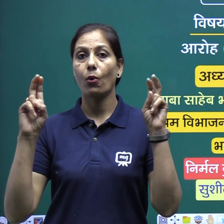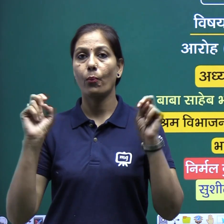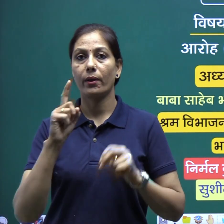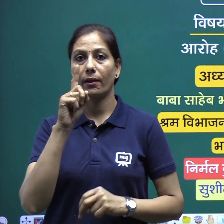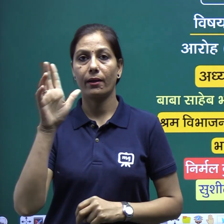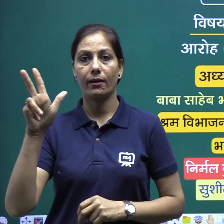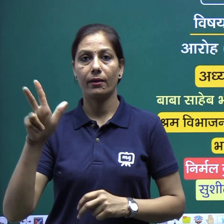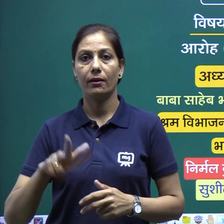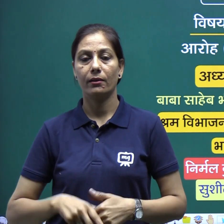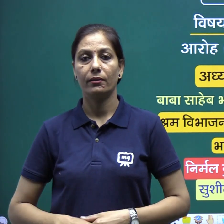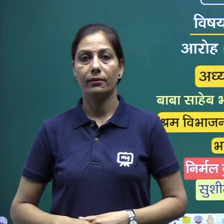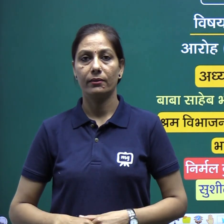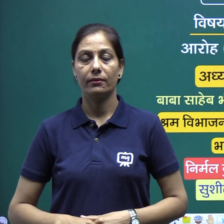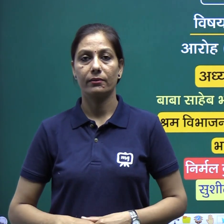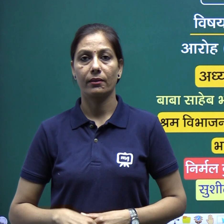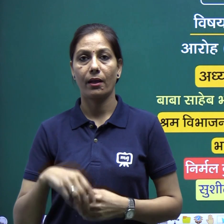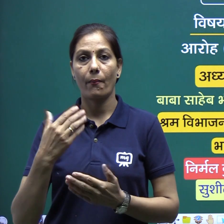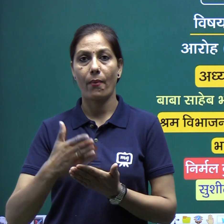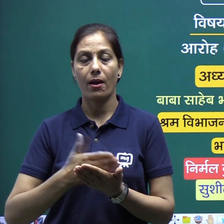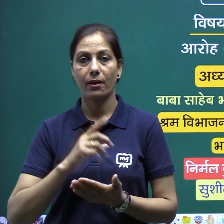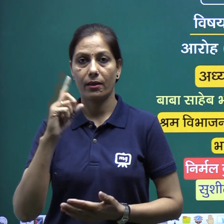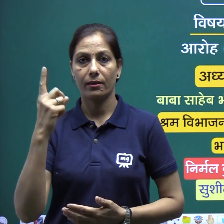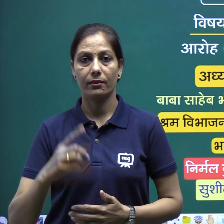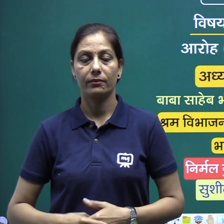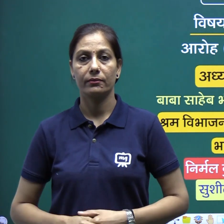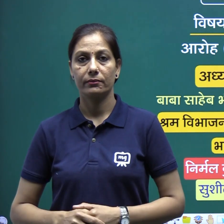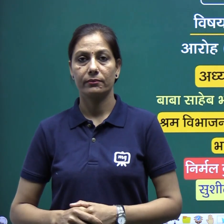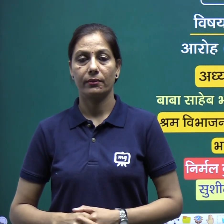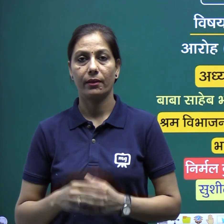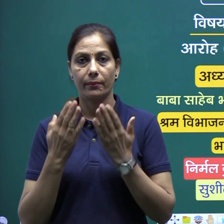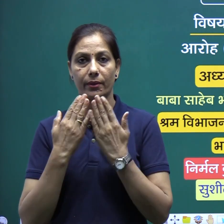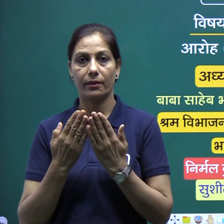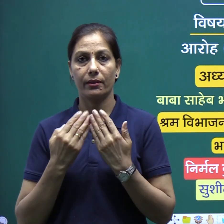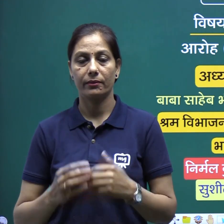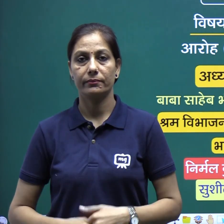का भाग 1 पढ़ेंगे।